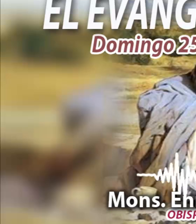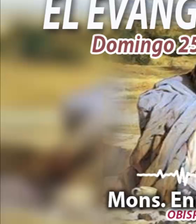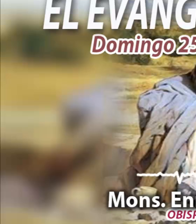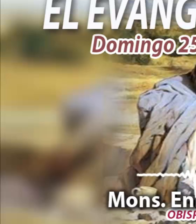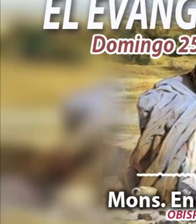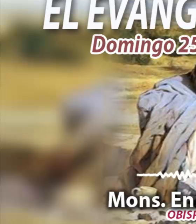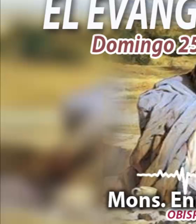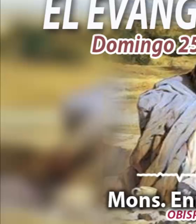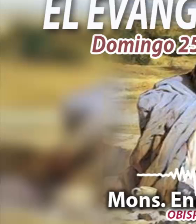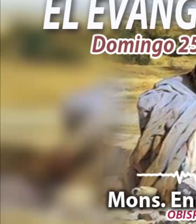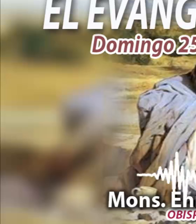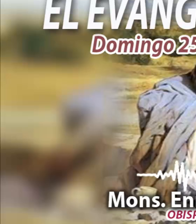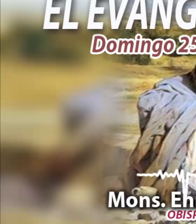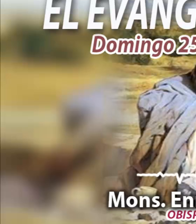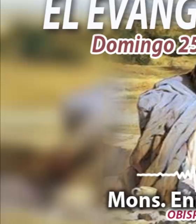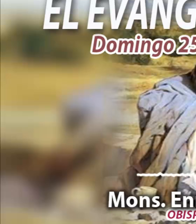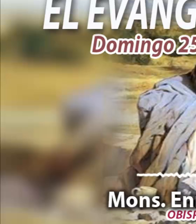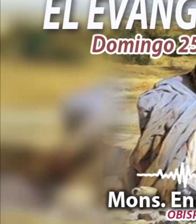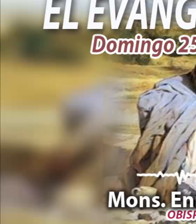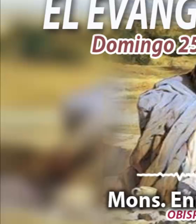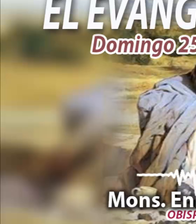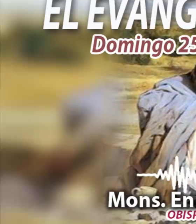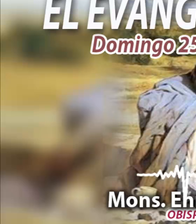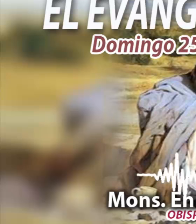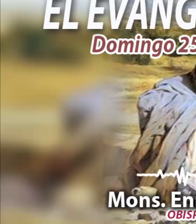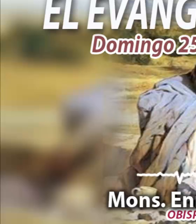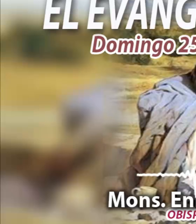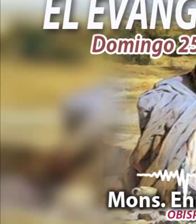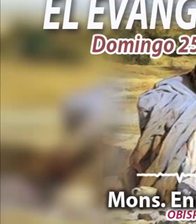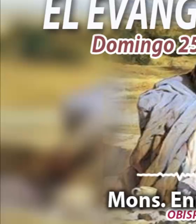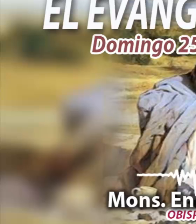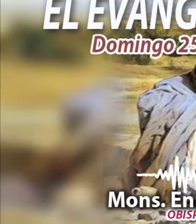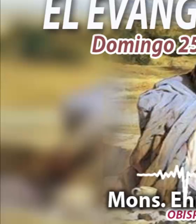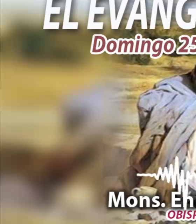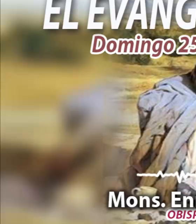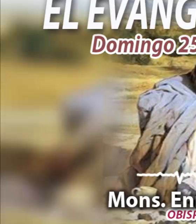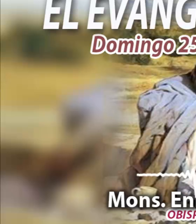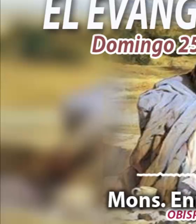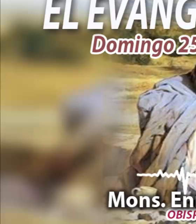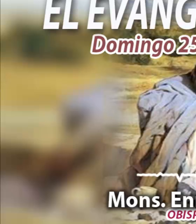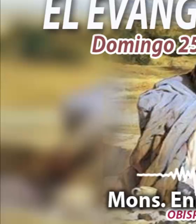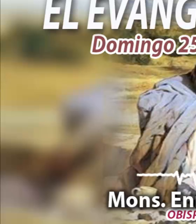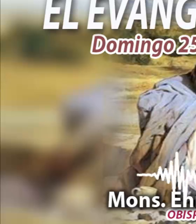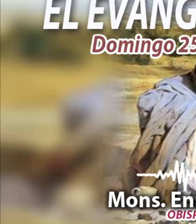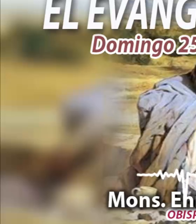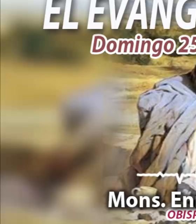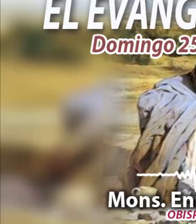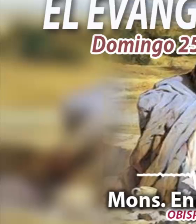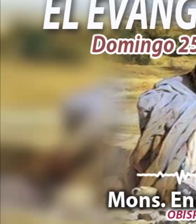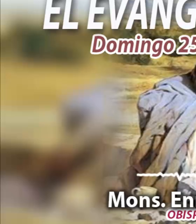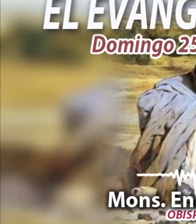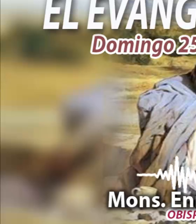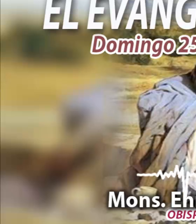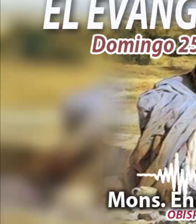El Evangelio del Día, en voz de Monseñor Enrique Díaz, a través de Radio María, Voz de